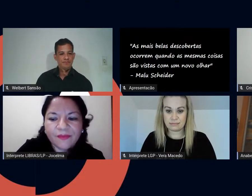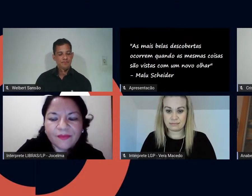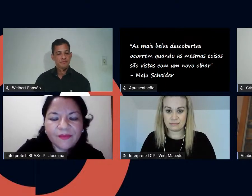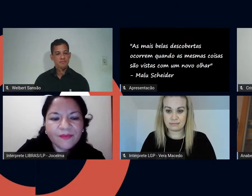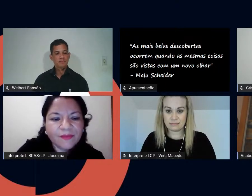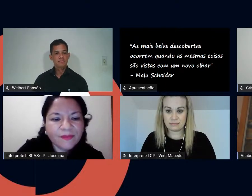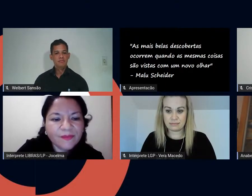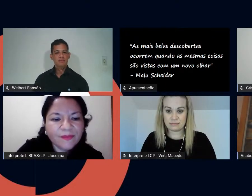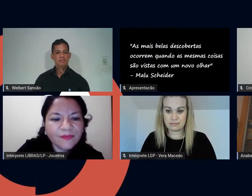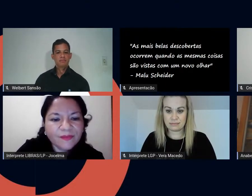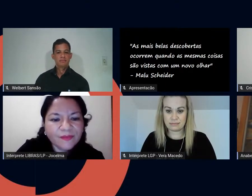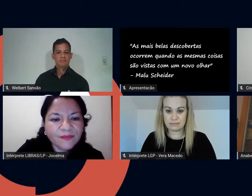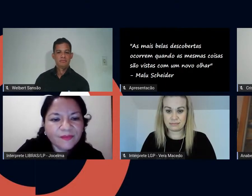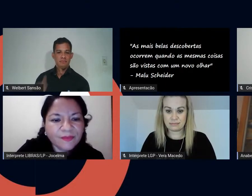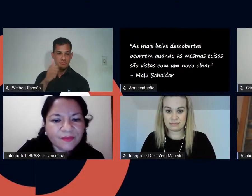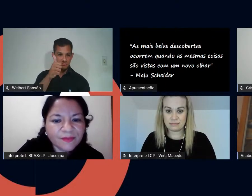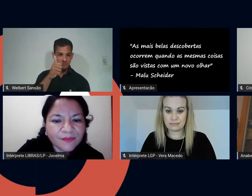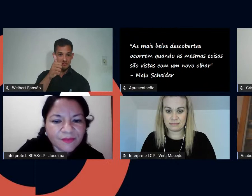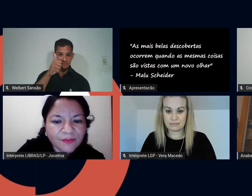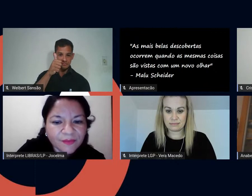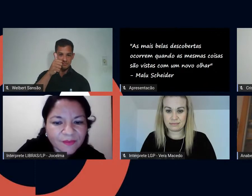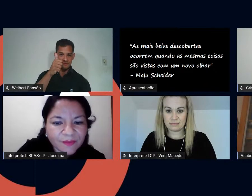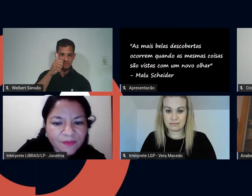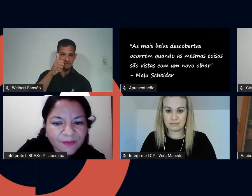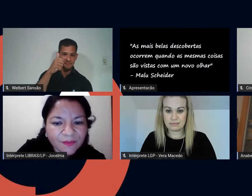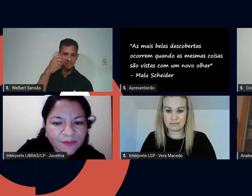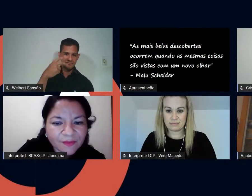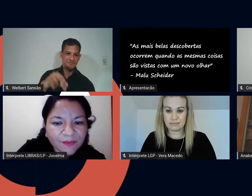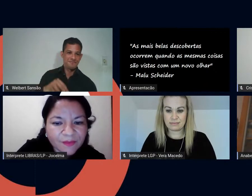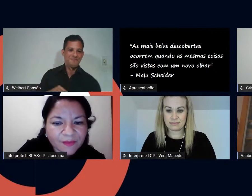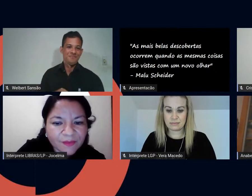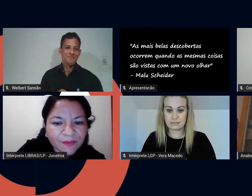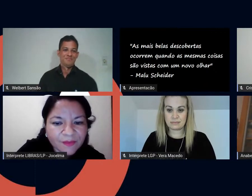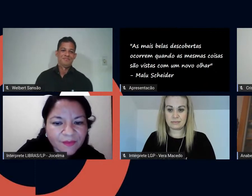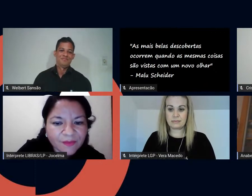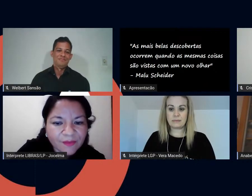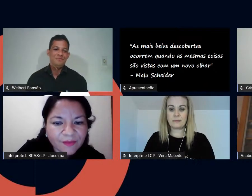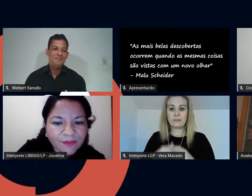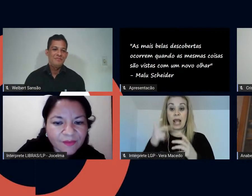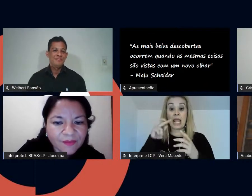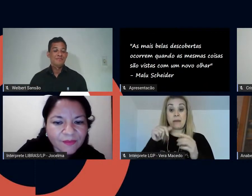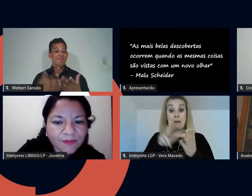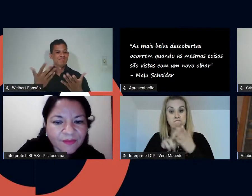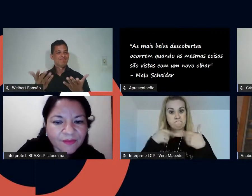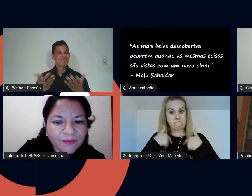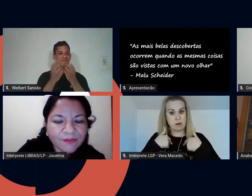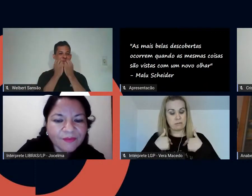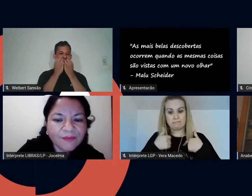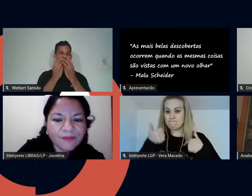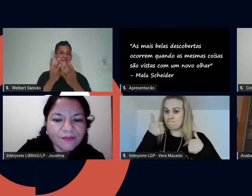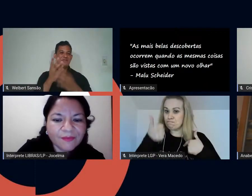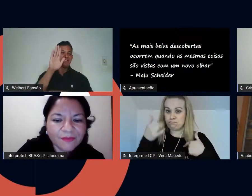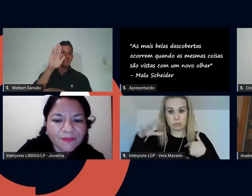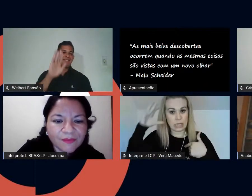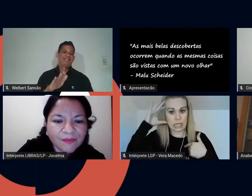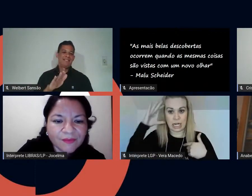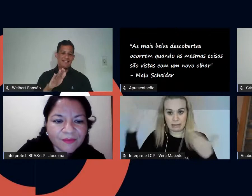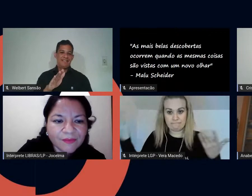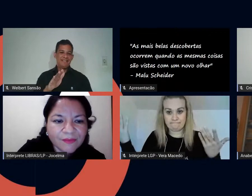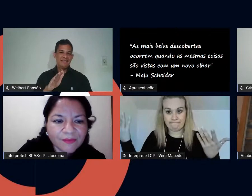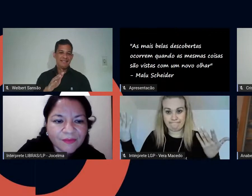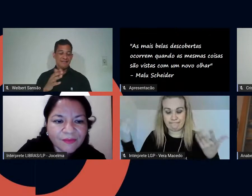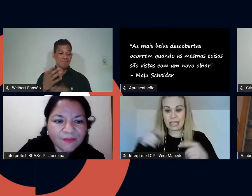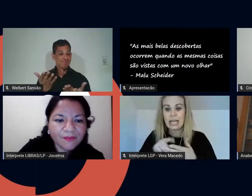Bela. Não conheço. Sou eu. Ah, ok. Muito bem. Boa